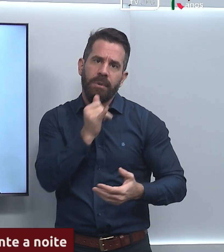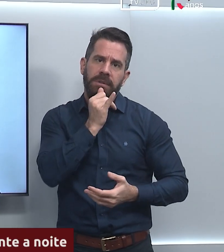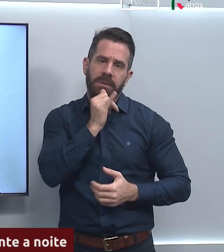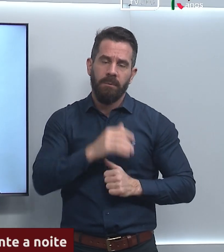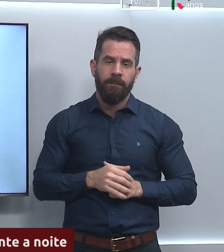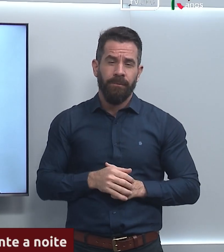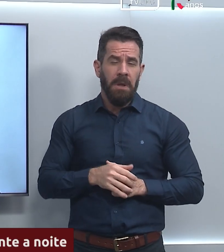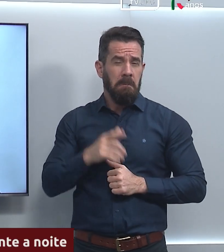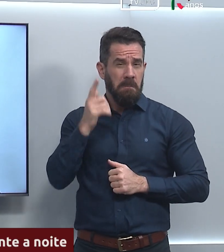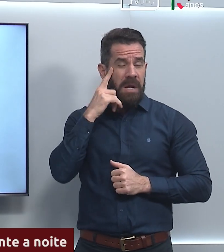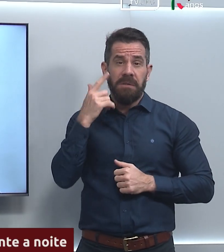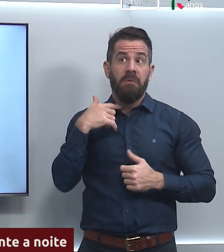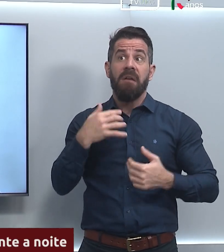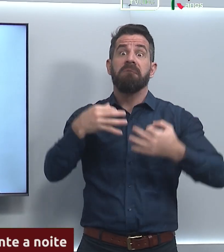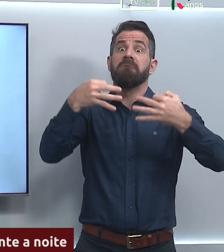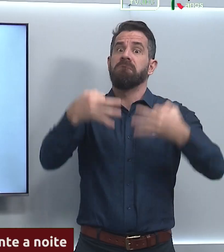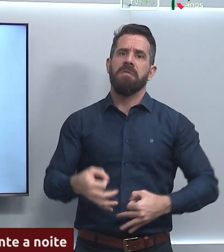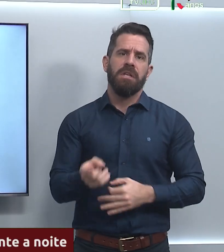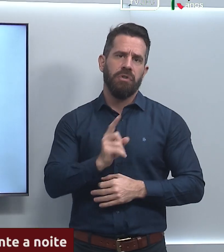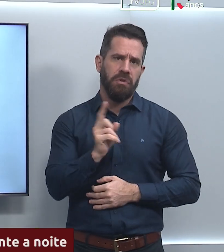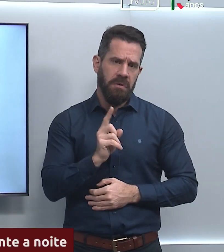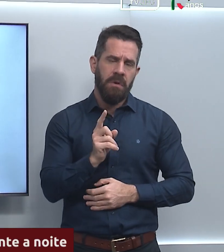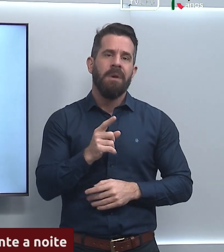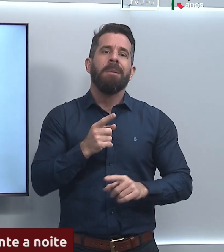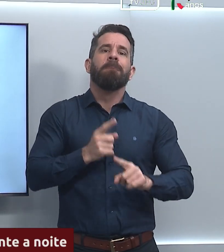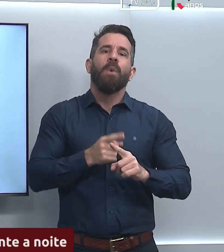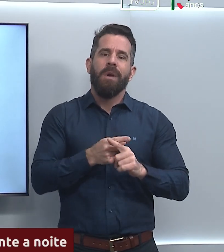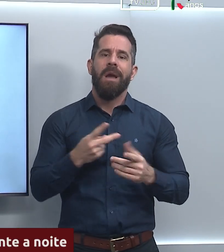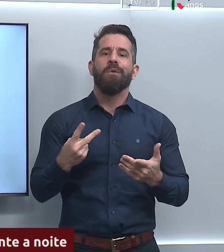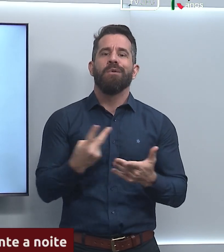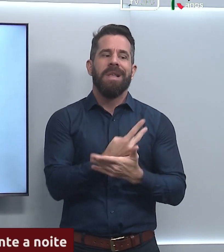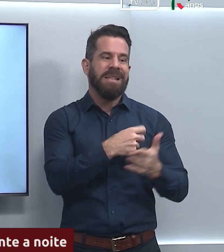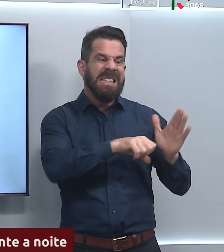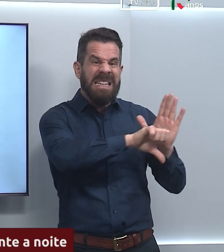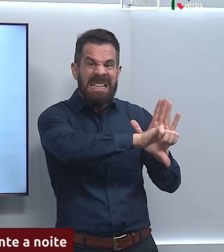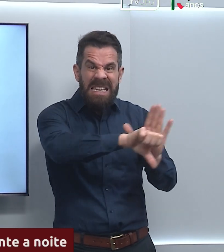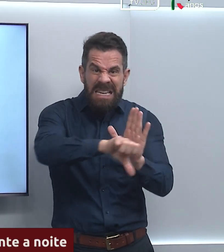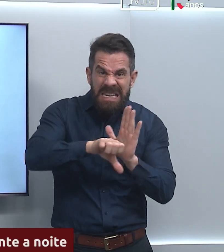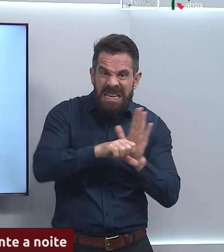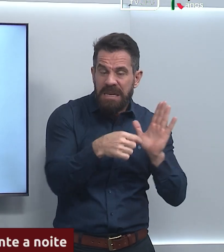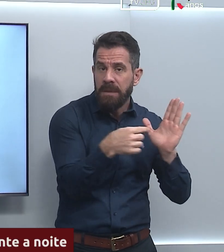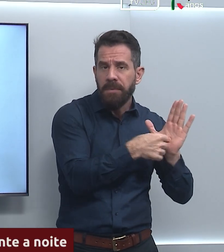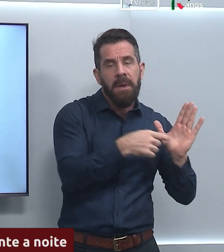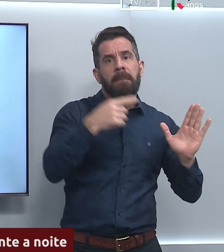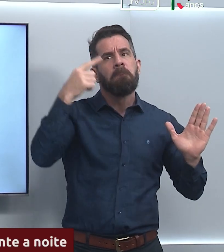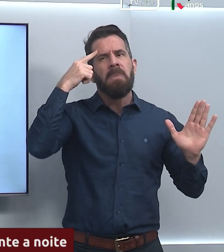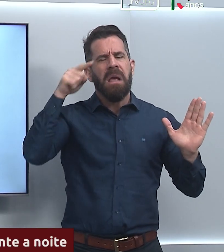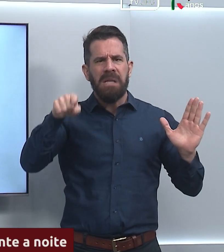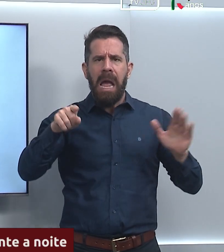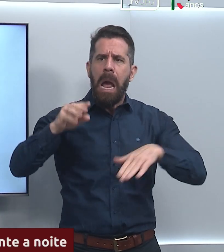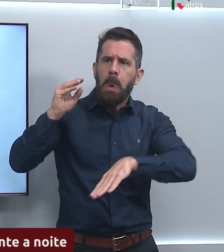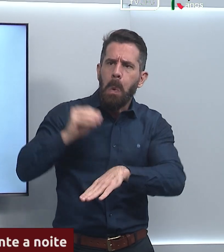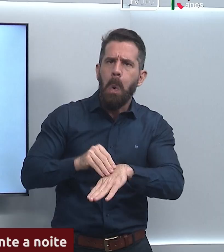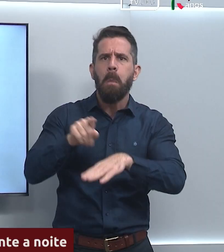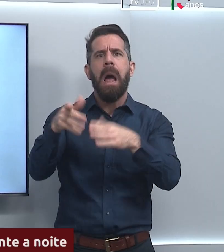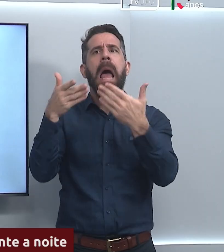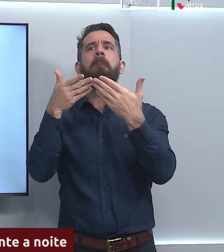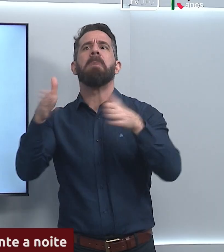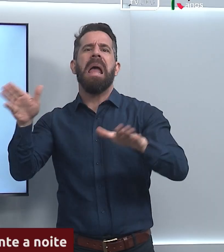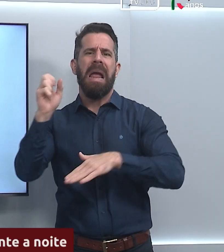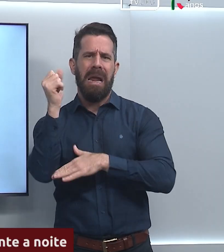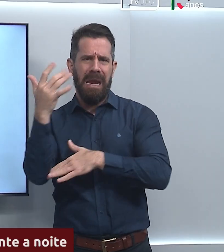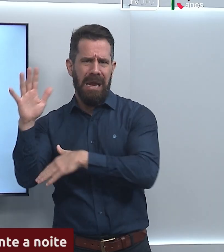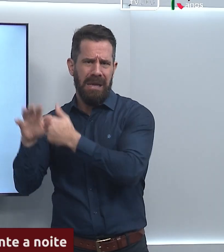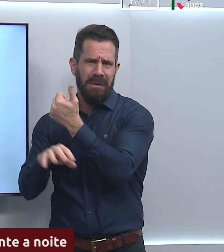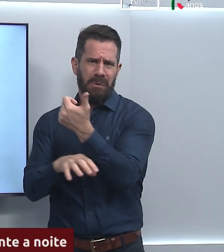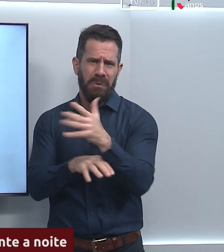causa criminal é completamente alheia a esse tipo de espaço. Ele aconteceu assim,